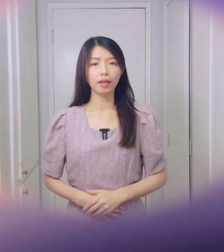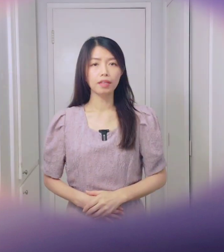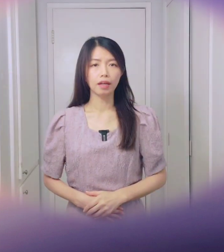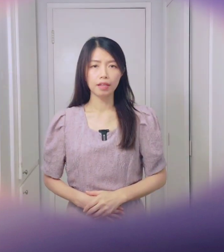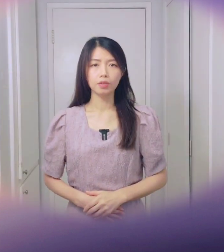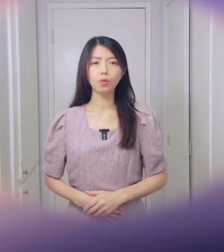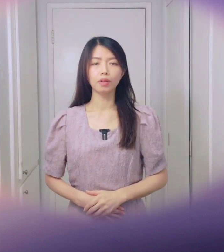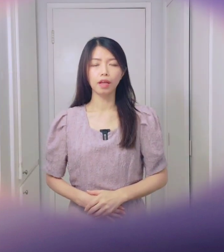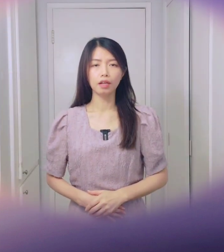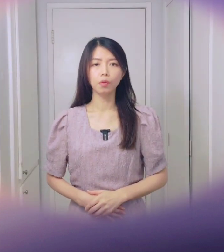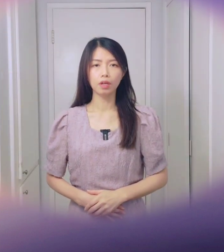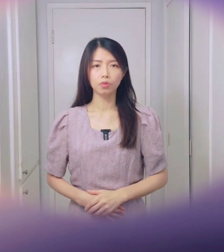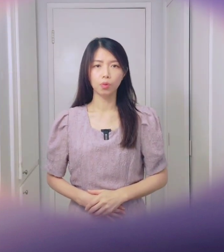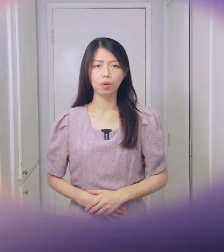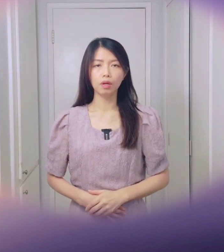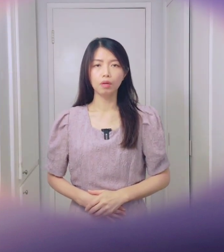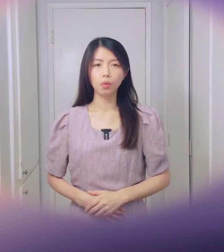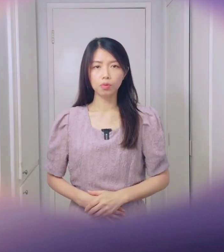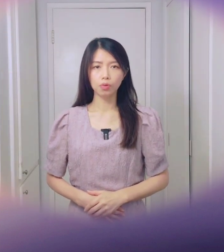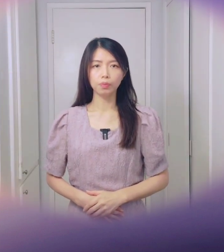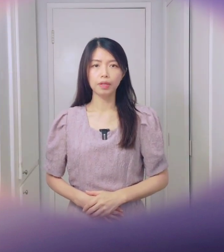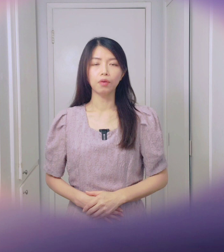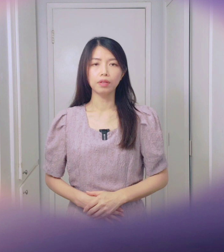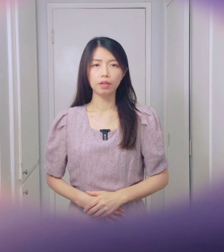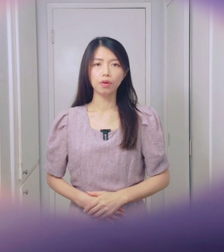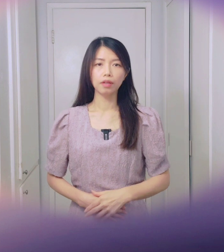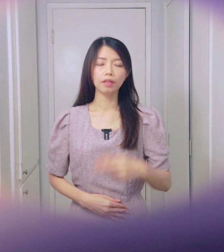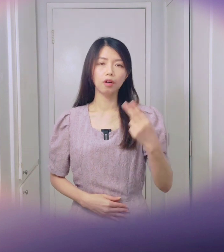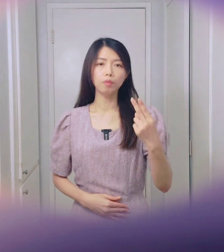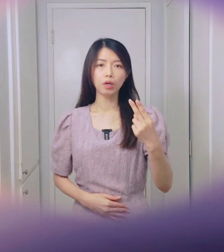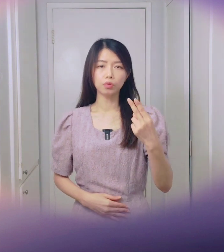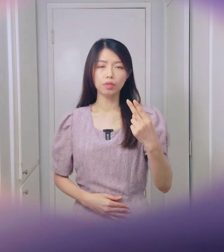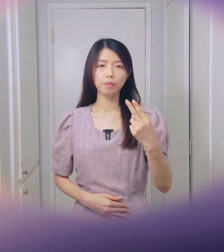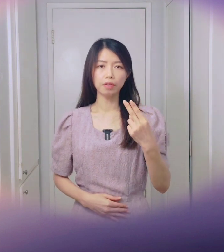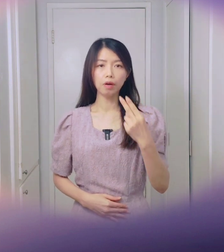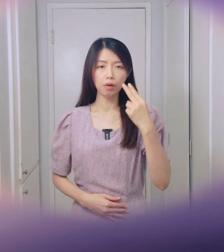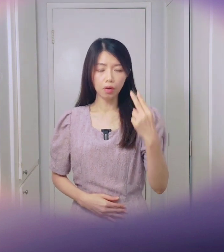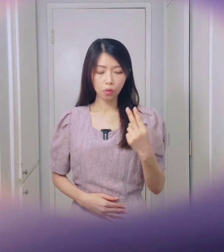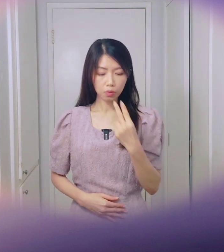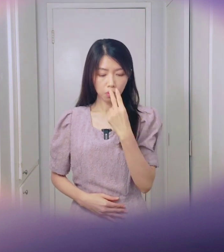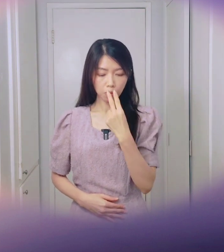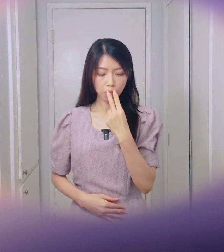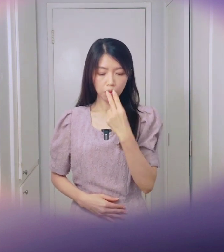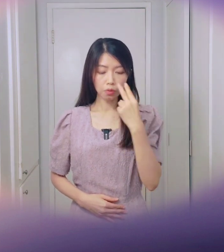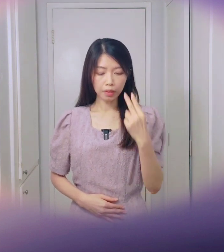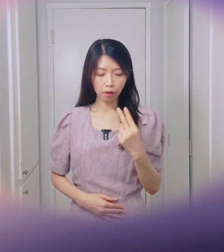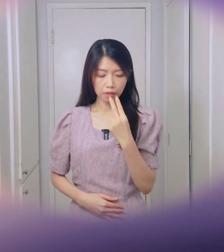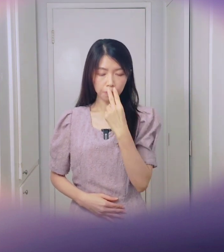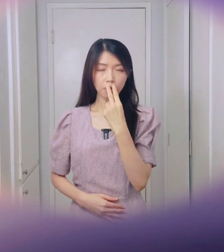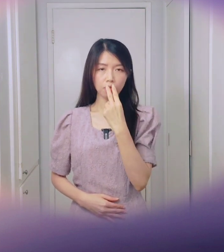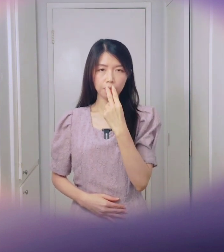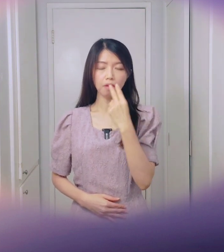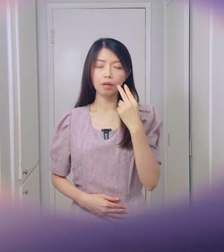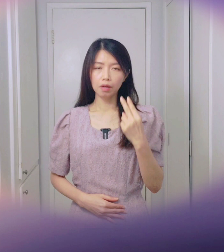목숨도 아끼지 않겠소. 나를 보내줘. 목숨이라고 한 뜻의 수어는 검지하고 중지를 펴서 코 쪽으로 숨이